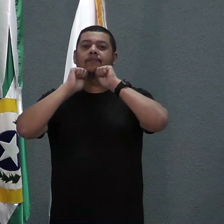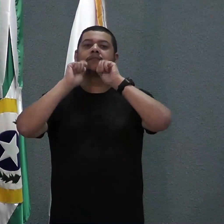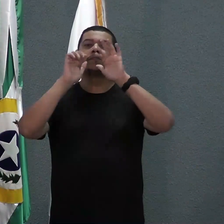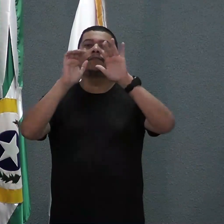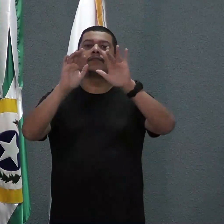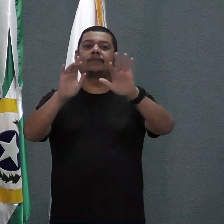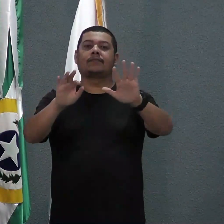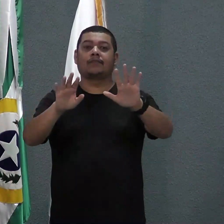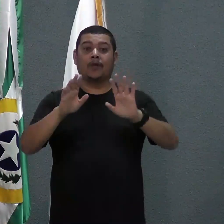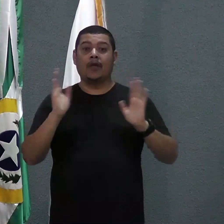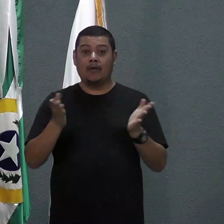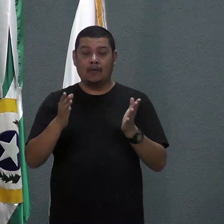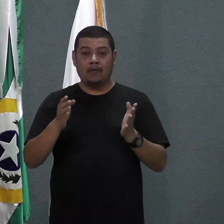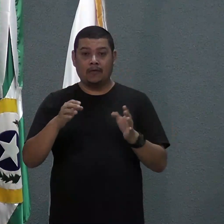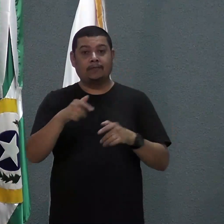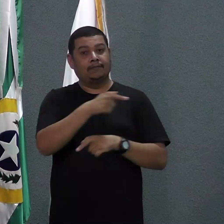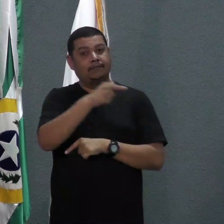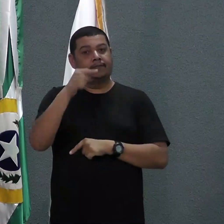uma semana santa.